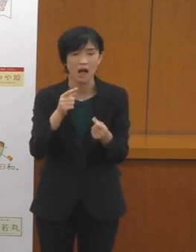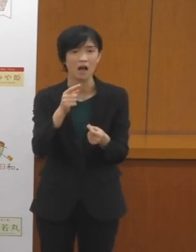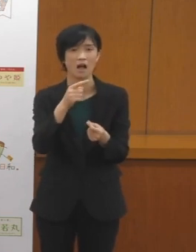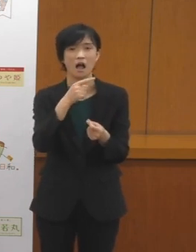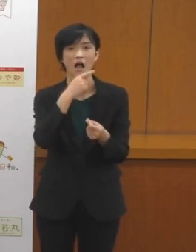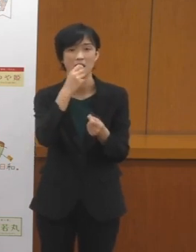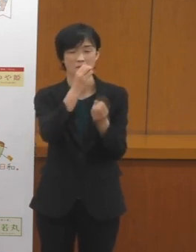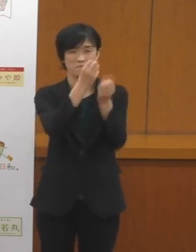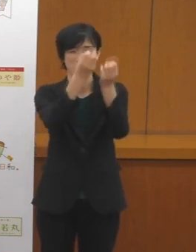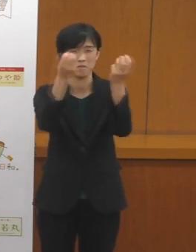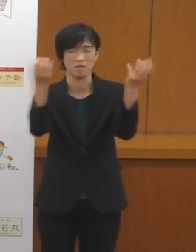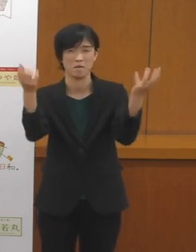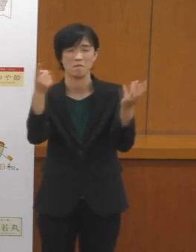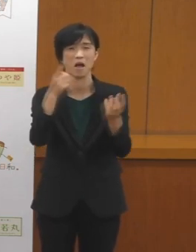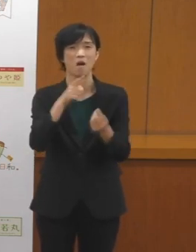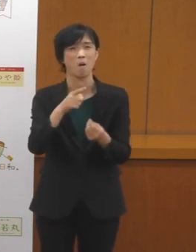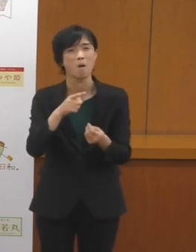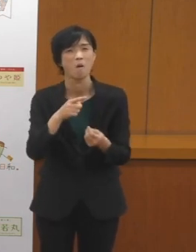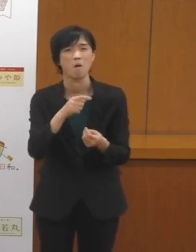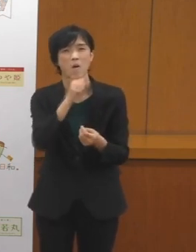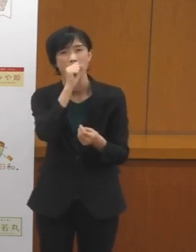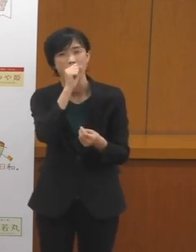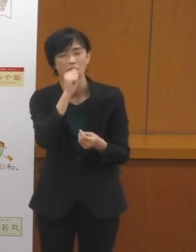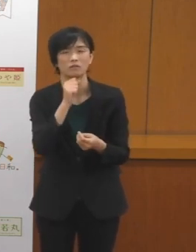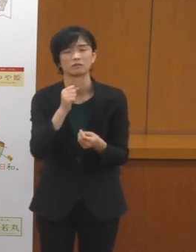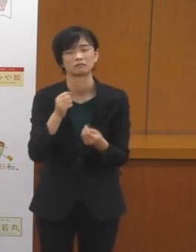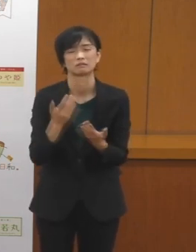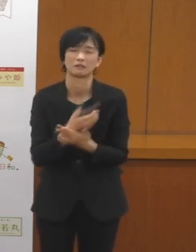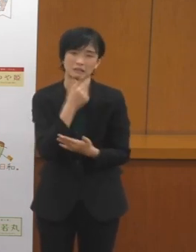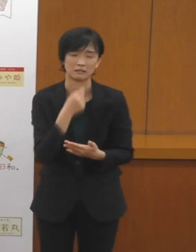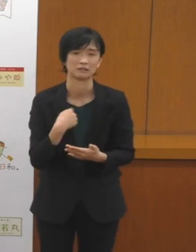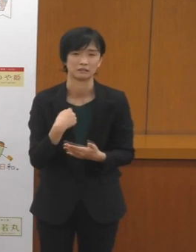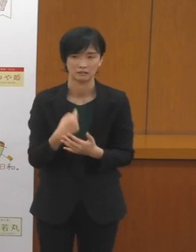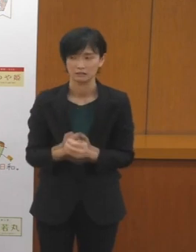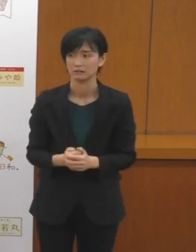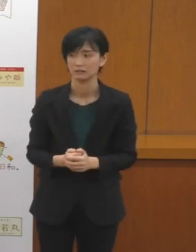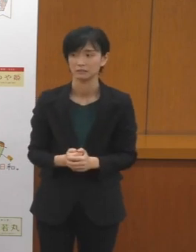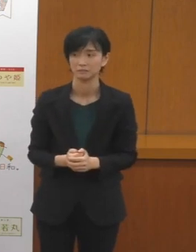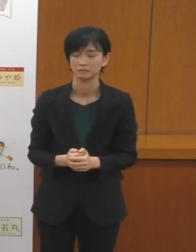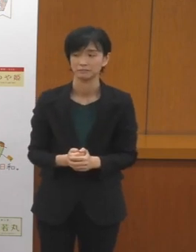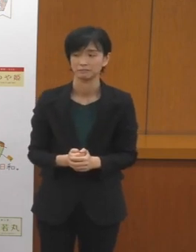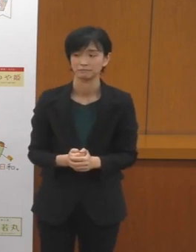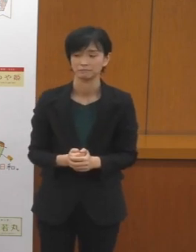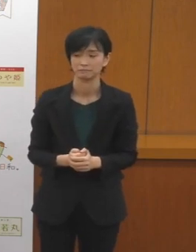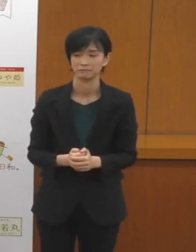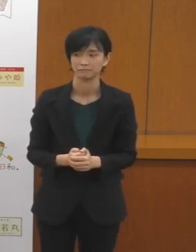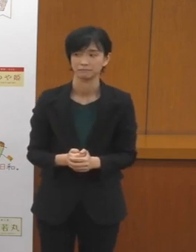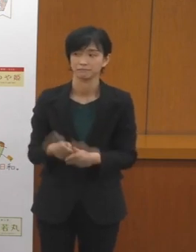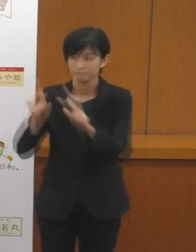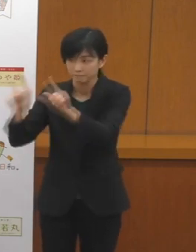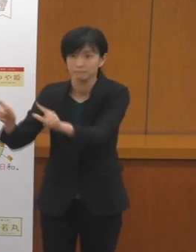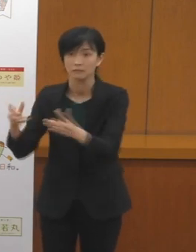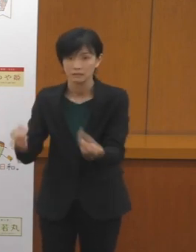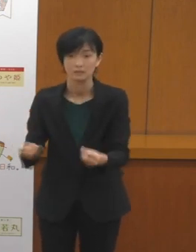たくさんつけてもらいたいなというふうに思っているところです